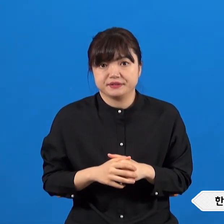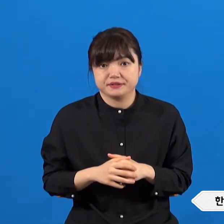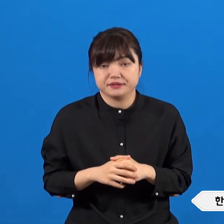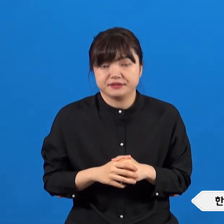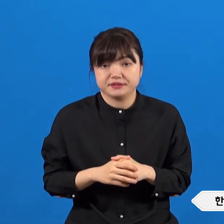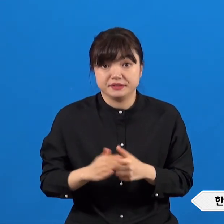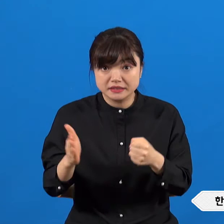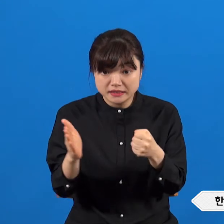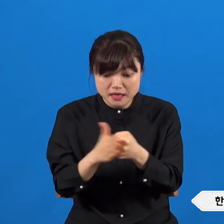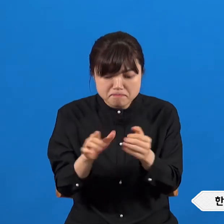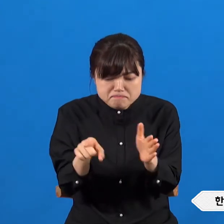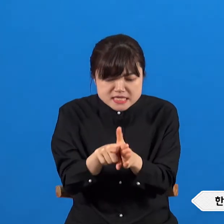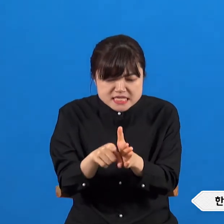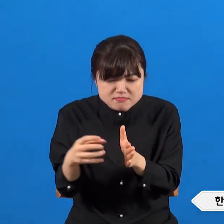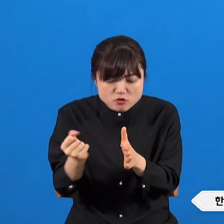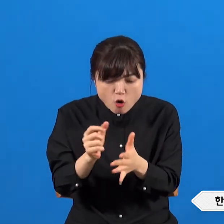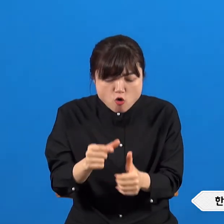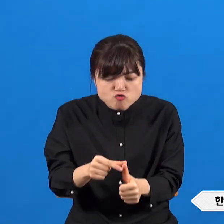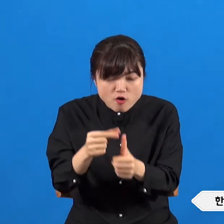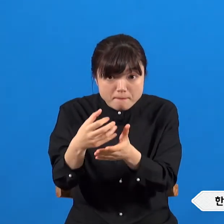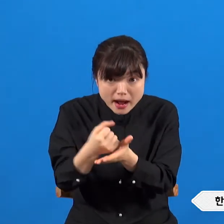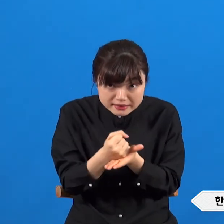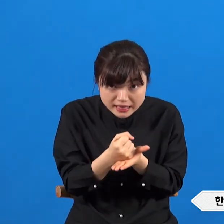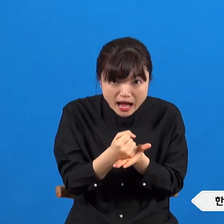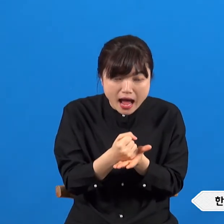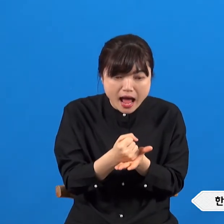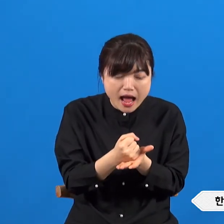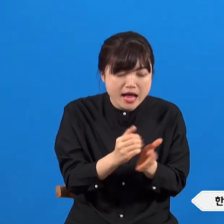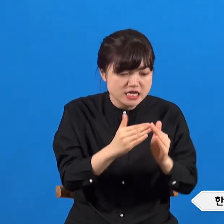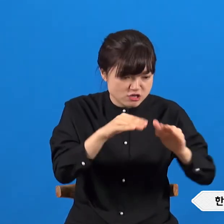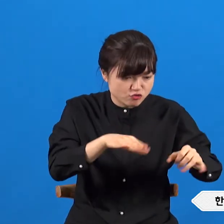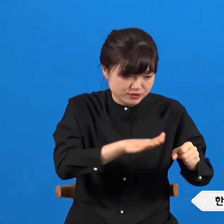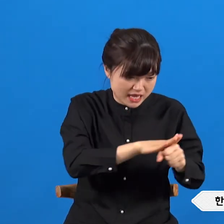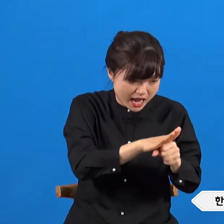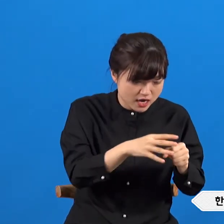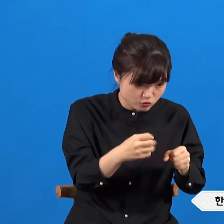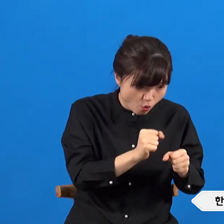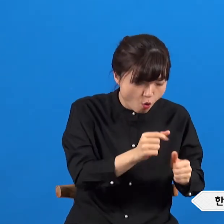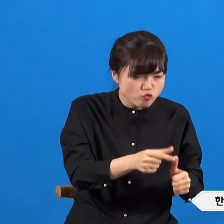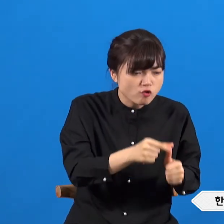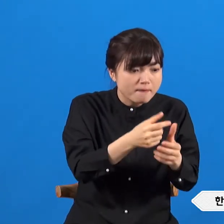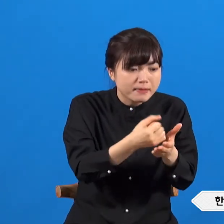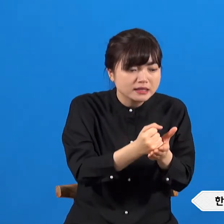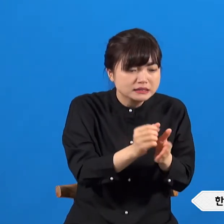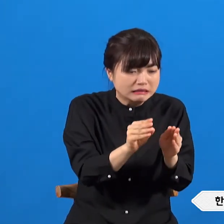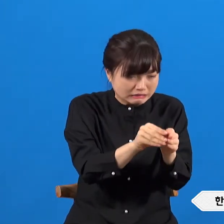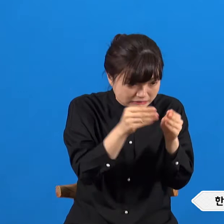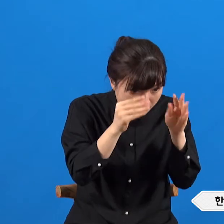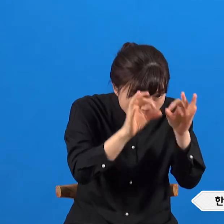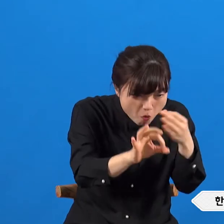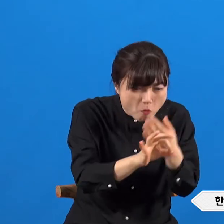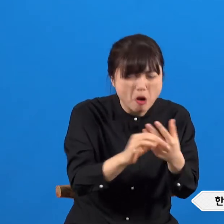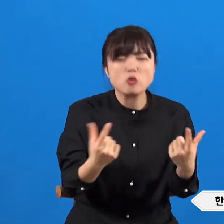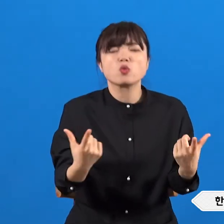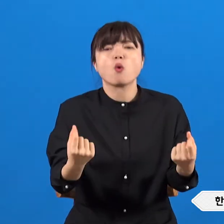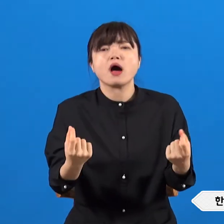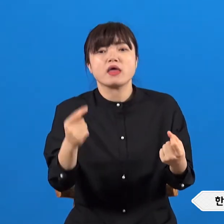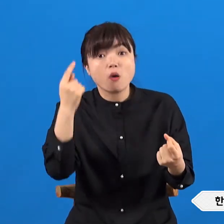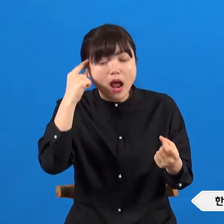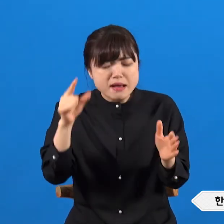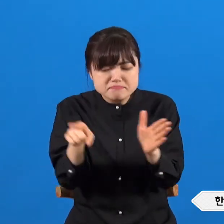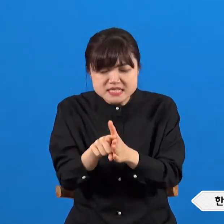그래서 믿음으로 구원받는다는 말이나 또 이웃 사랑으로 구원받는다는 말은 결과적으로 서로